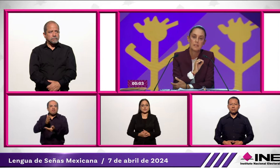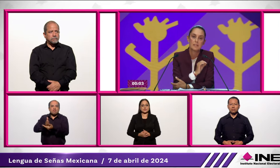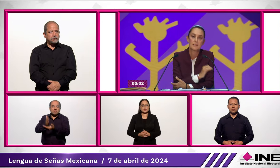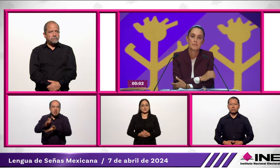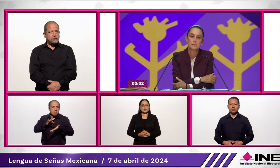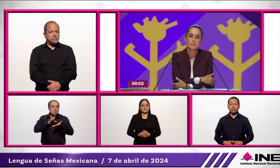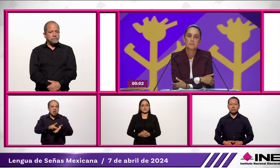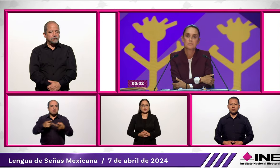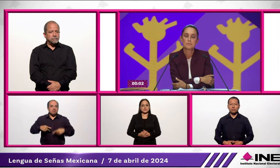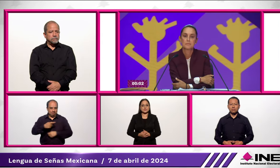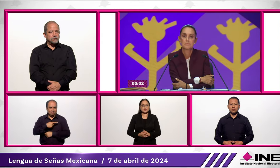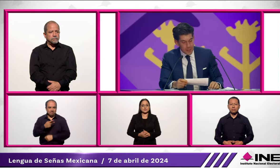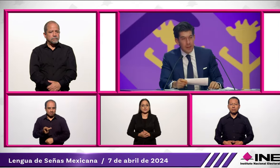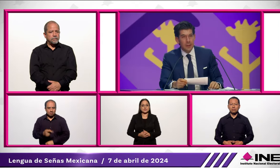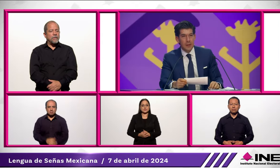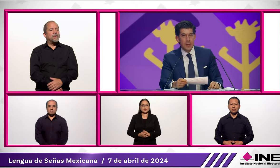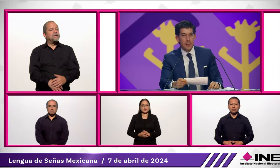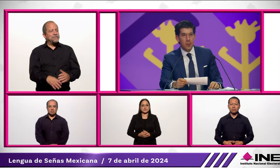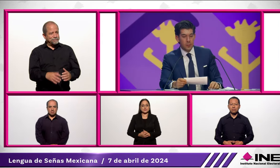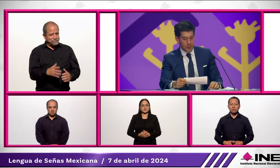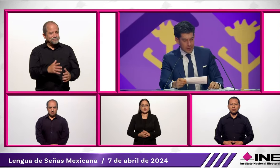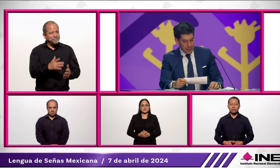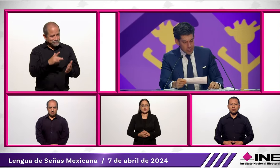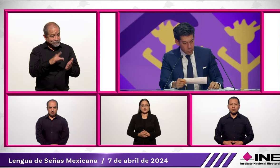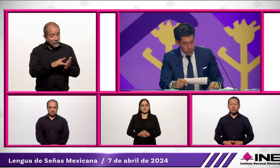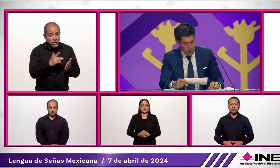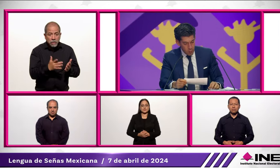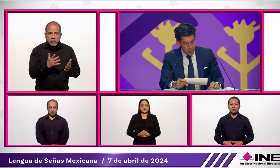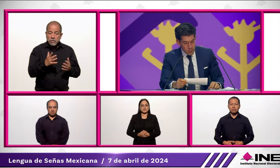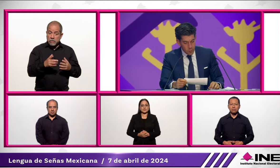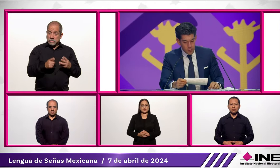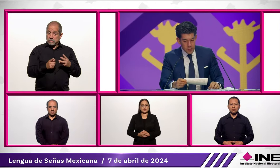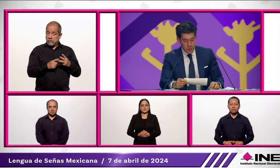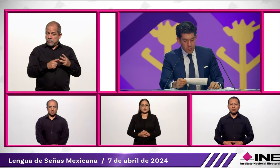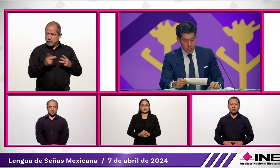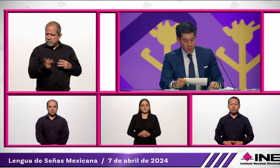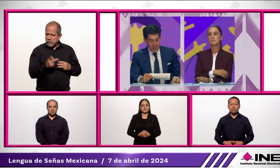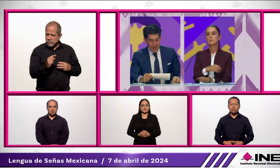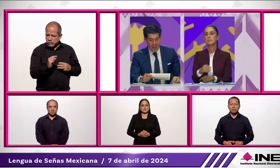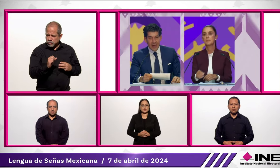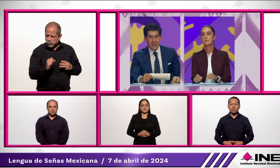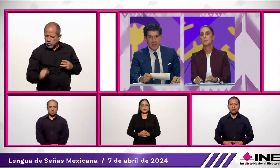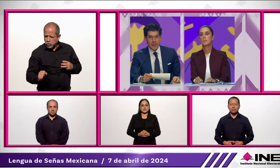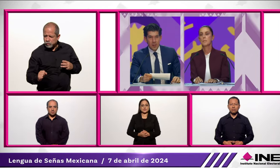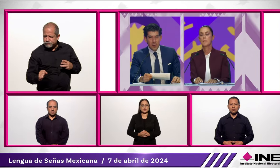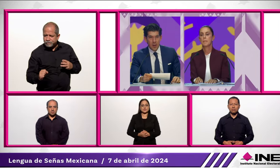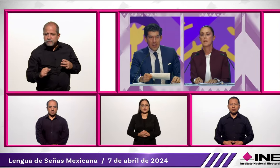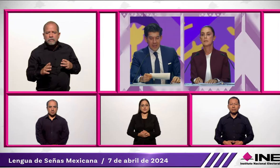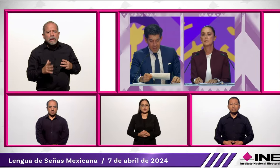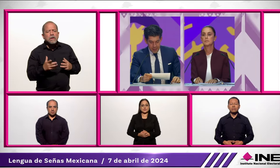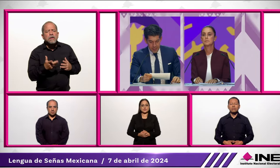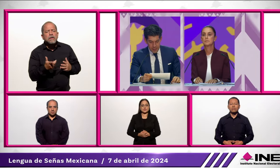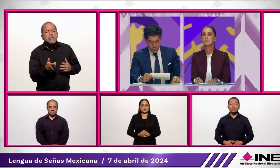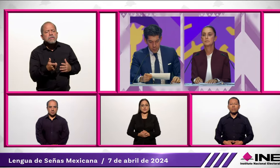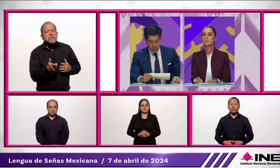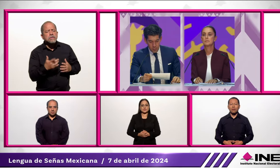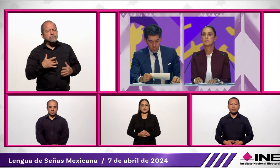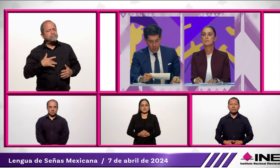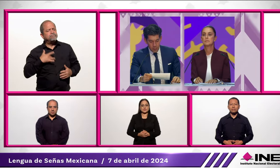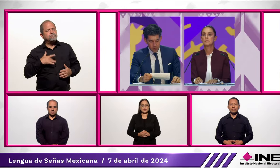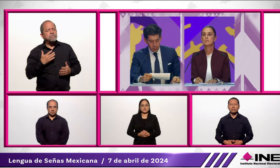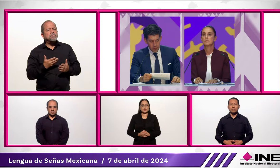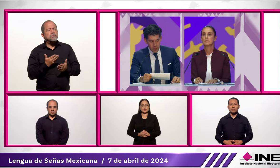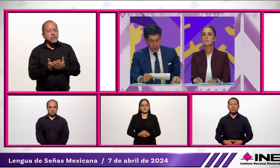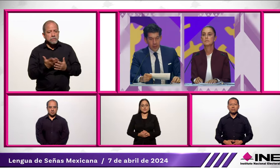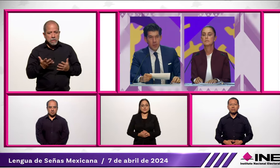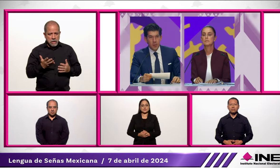menos tiene. Gracias, candidata. Tercera pregunta, esta del sur. ¿Cuál es su posición sobre la legalización y acceso seguro